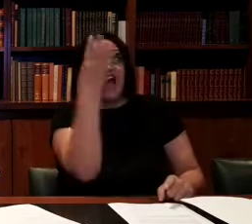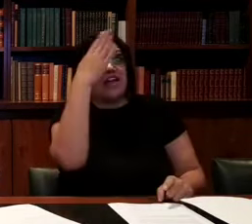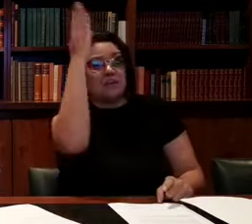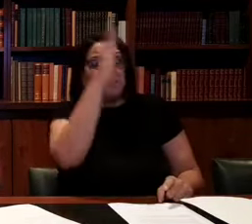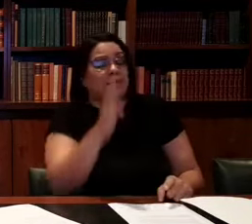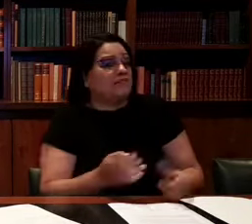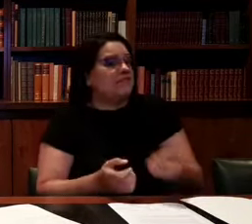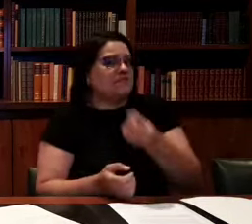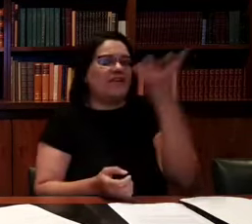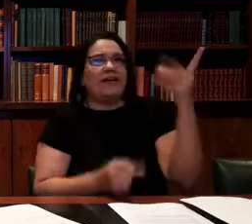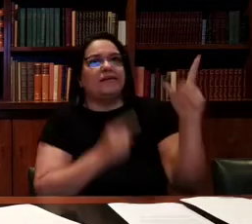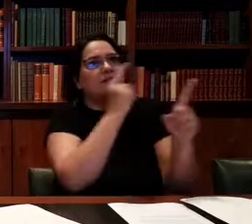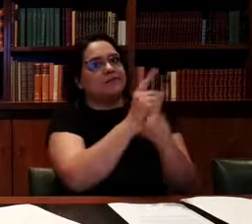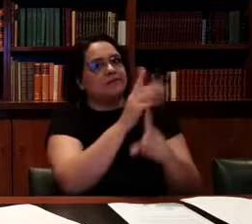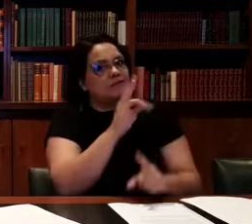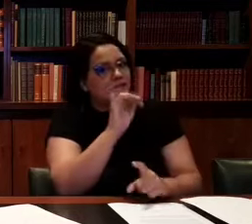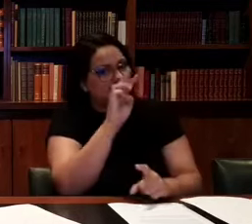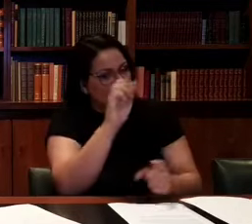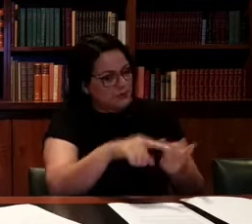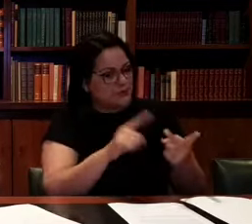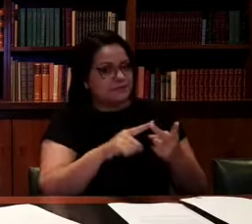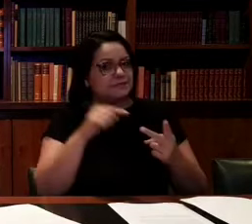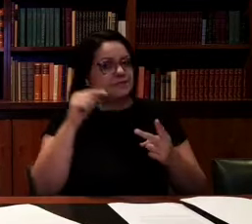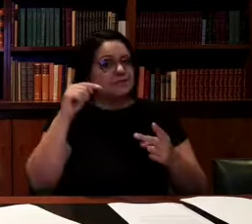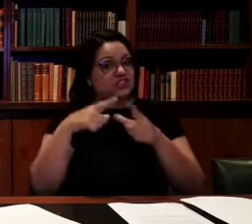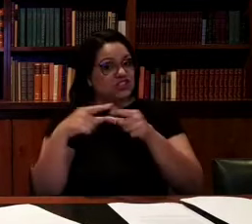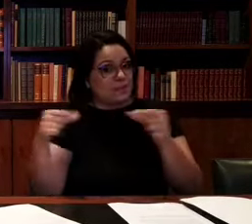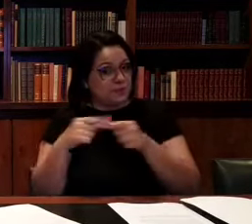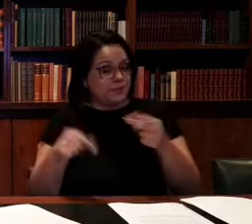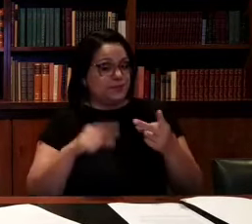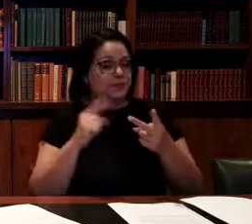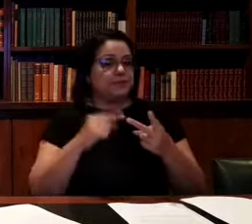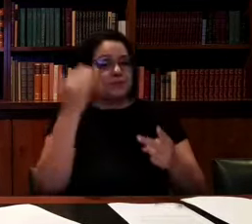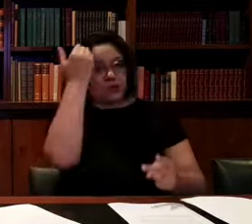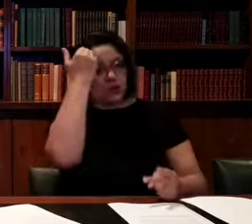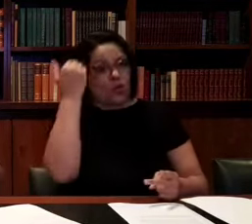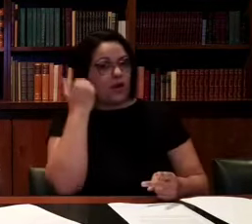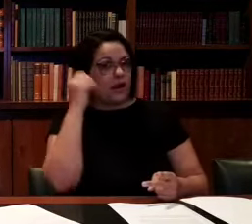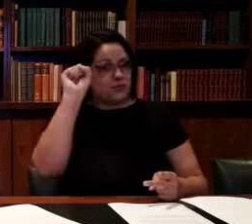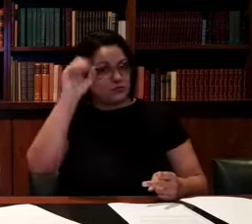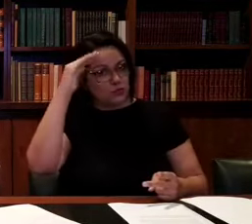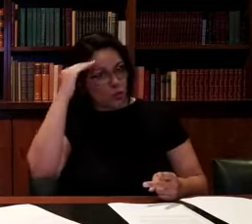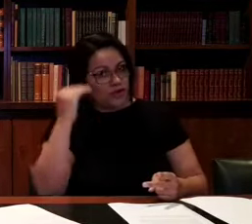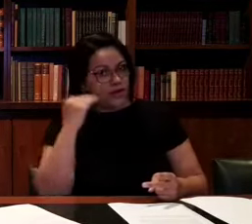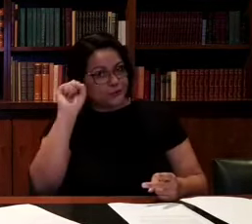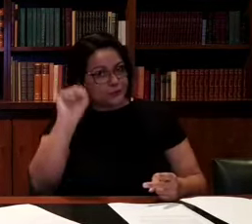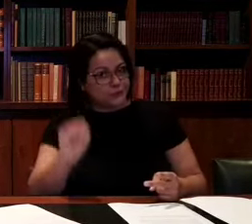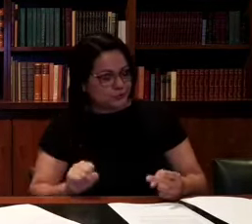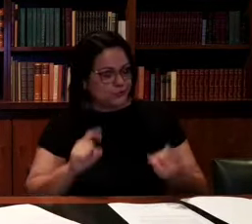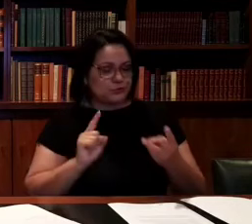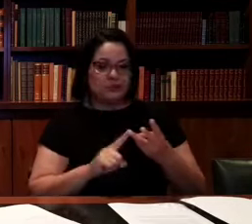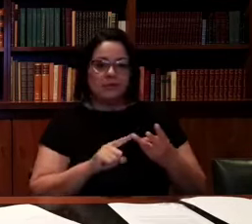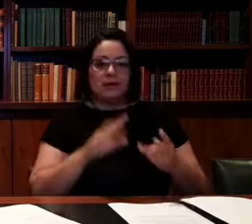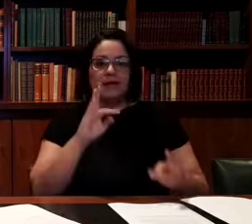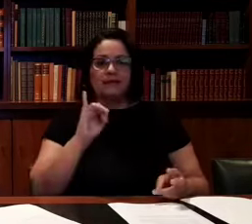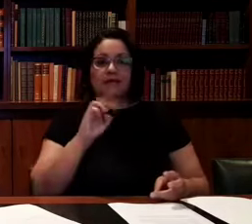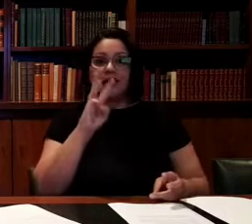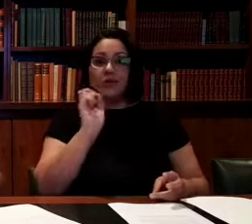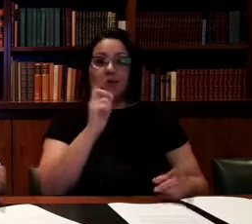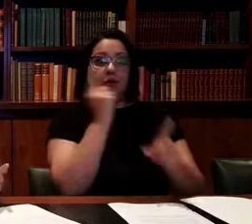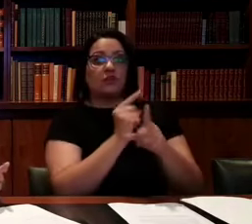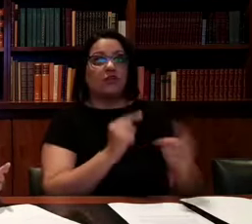eu encontrei na encontrei no Japão né na Coreia do Sul uma pancada de base lá mãe tá eu encontrei um